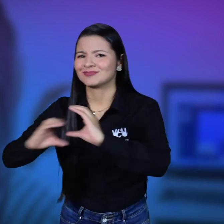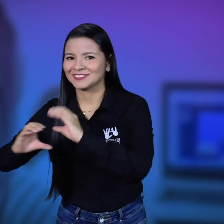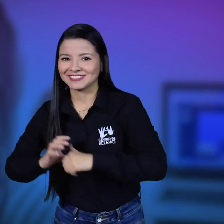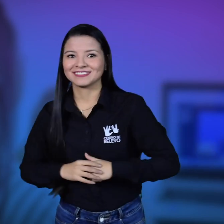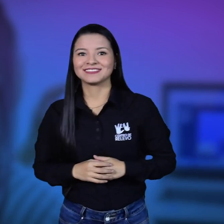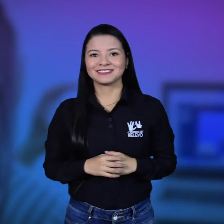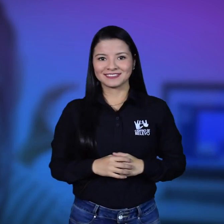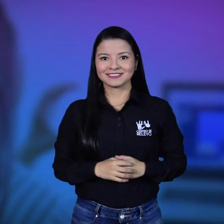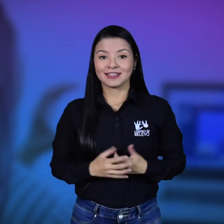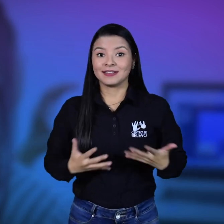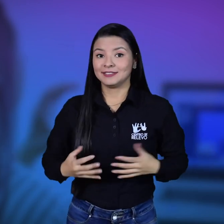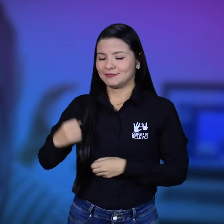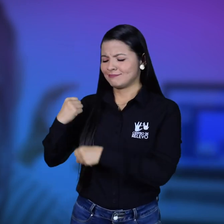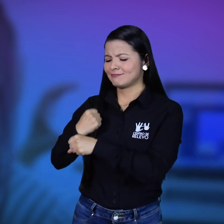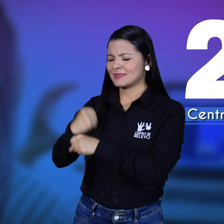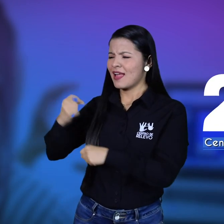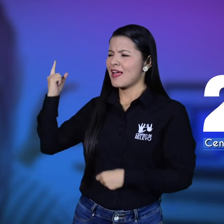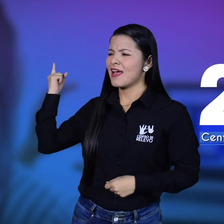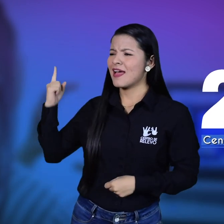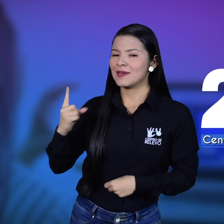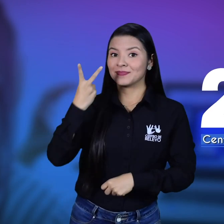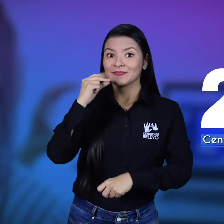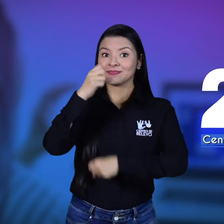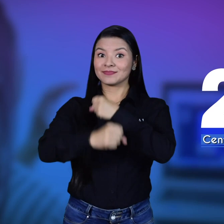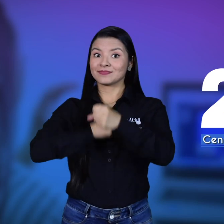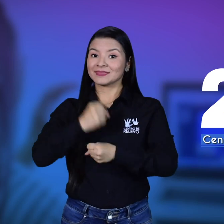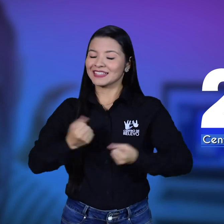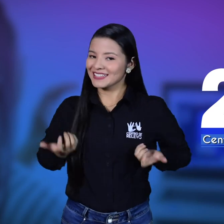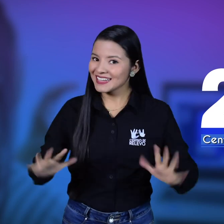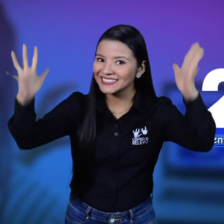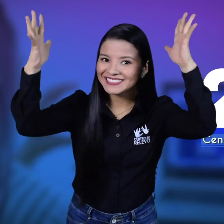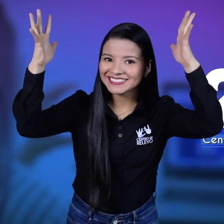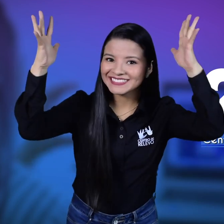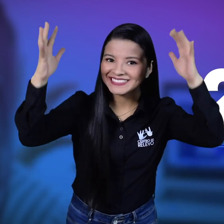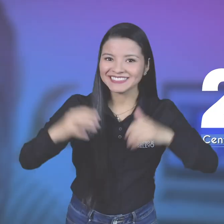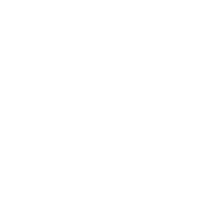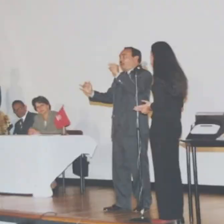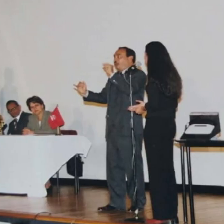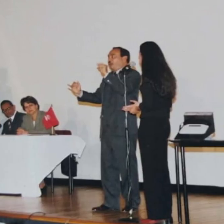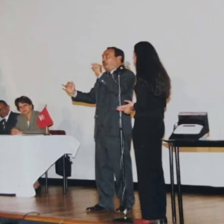el acceso a la información y a la comunicación. En este mes celebramos los 20 años de su creación.